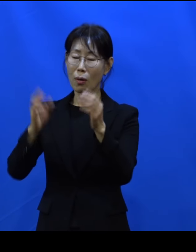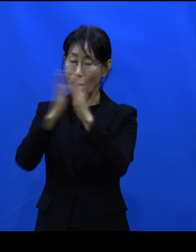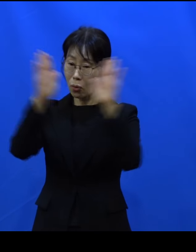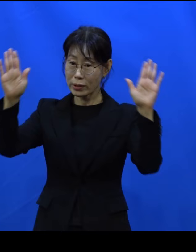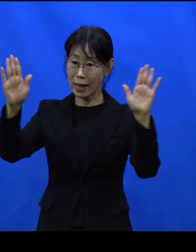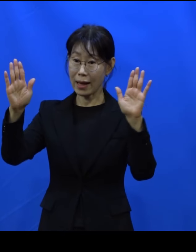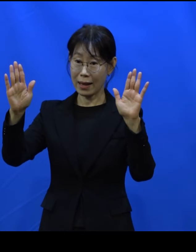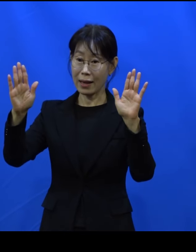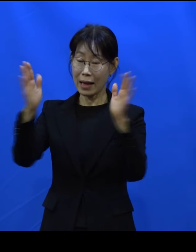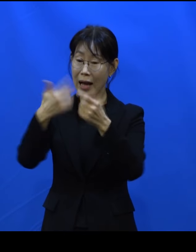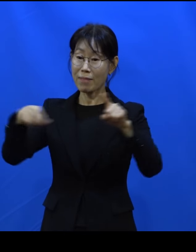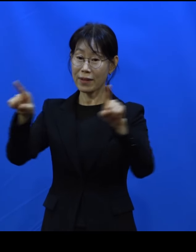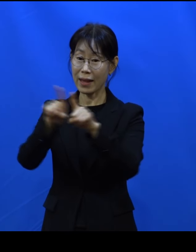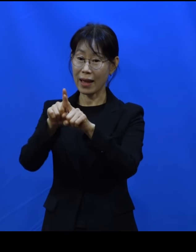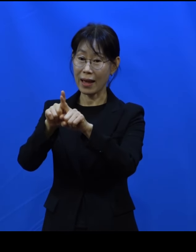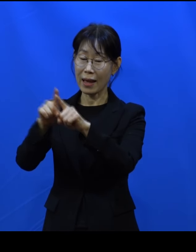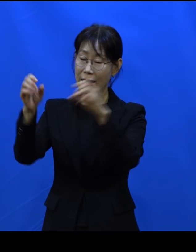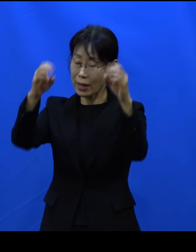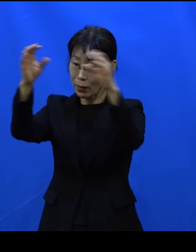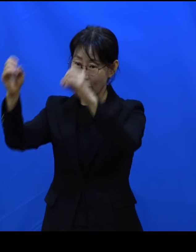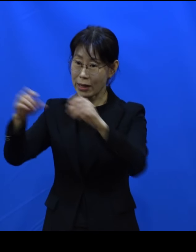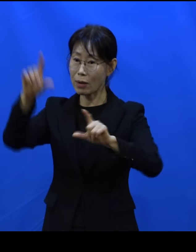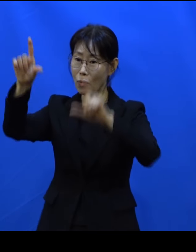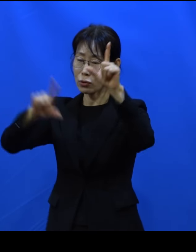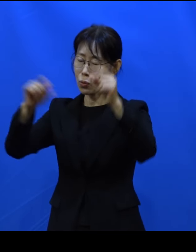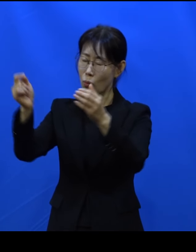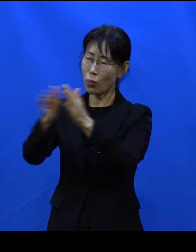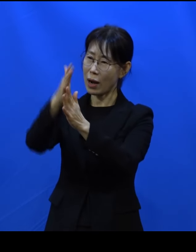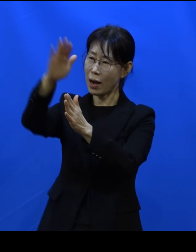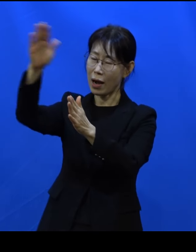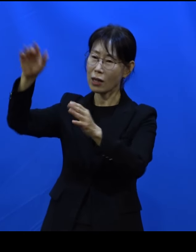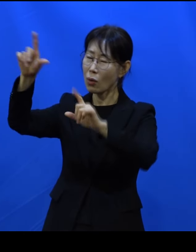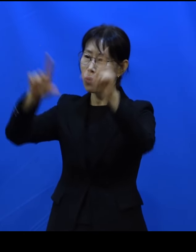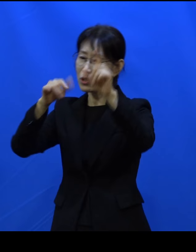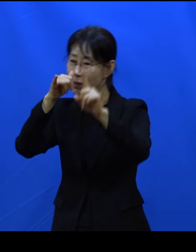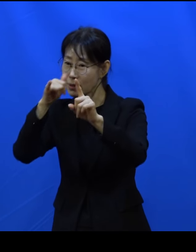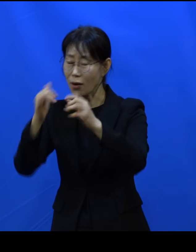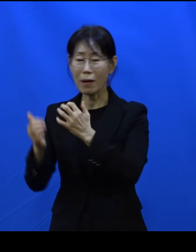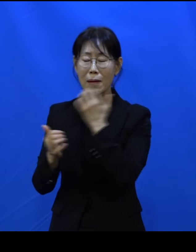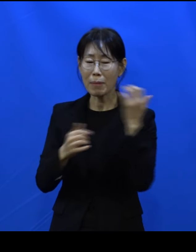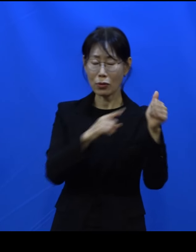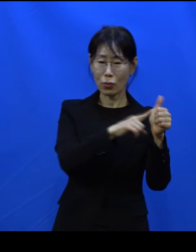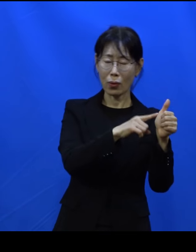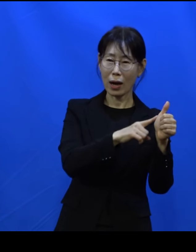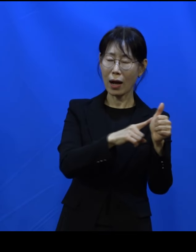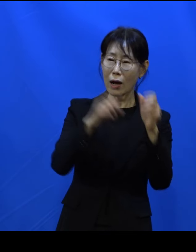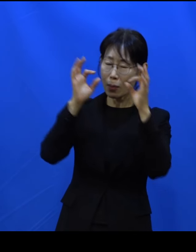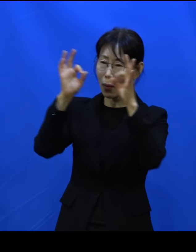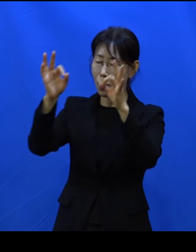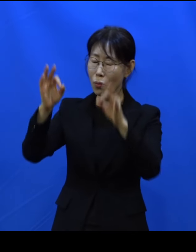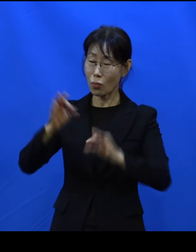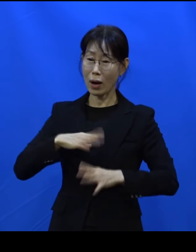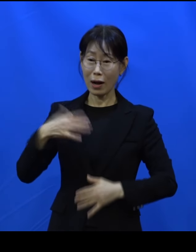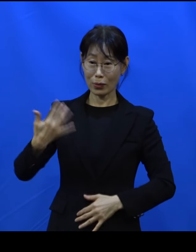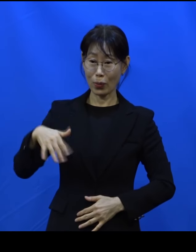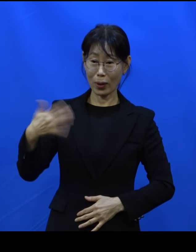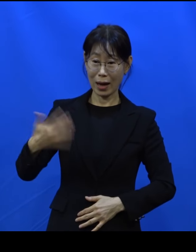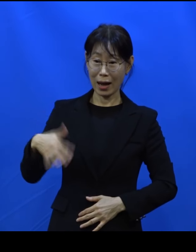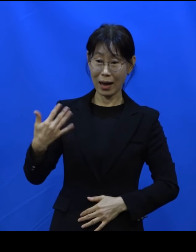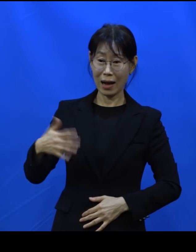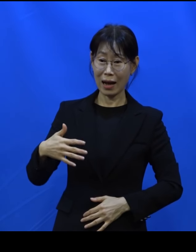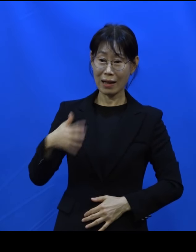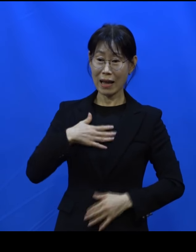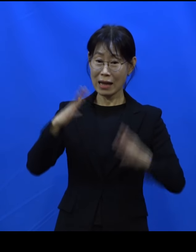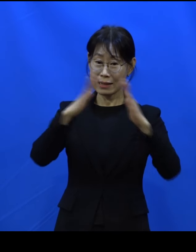모든 사람, 모든 사건에서 눈을 떼 우리는 그리스도를 바라봐야 돼요. 그분의 영광의 빛 안에서 모든 영광은 초라해져요. 모든